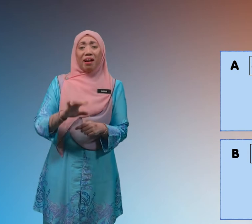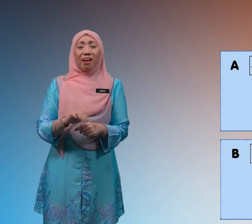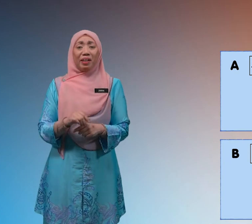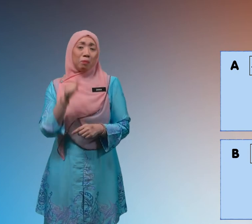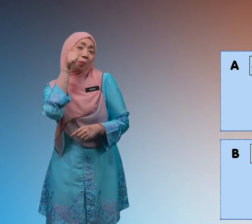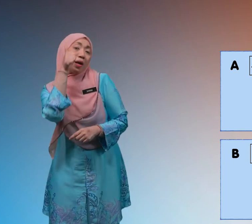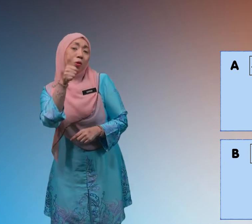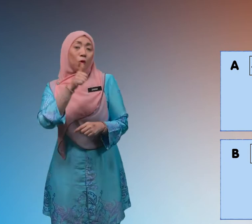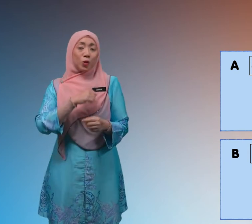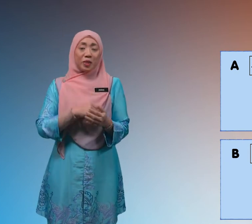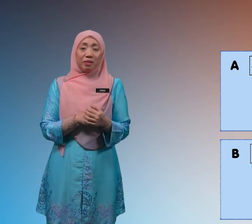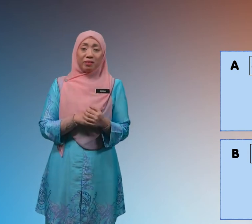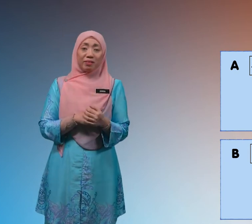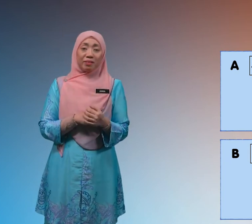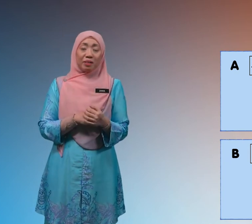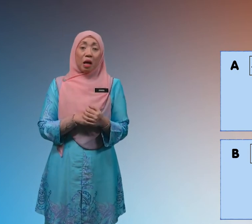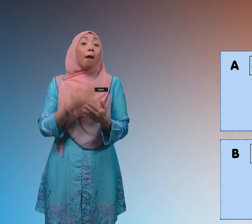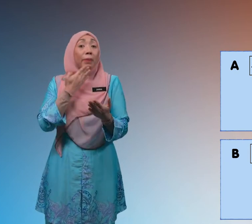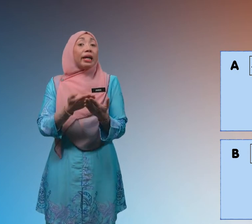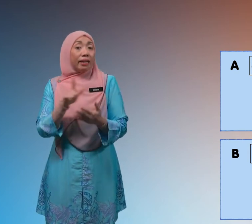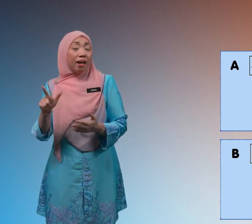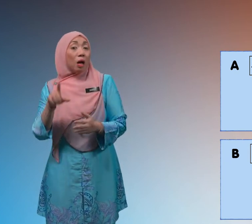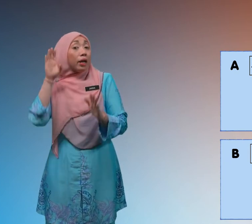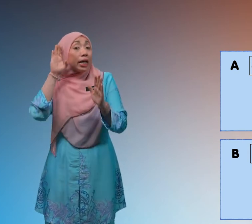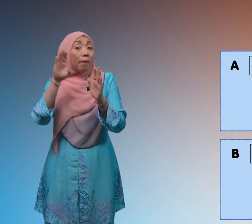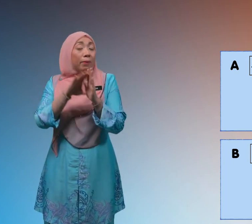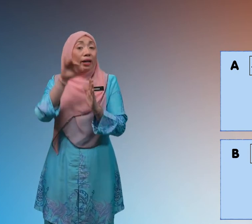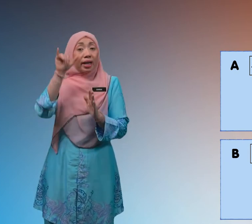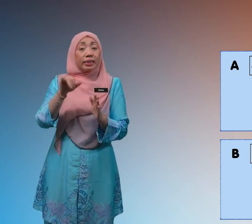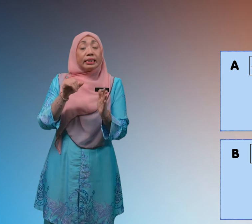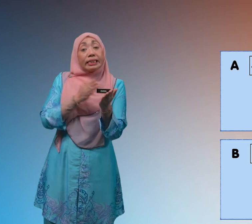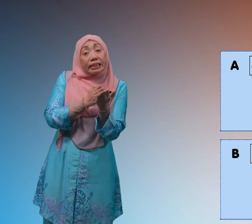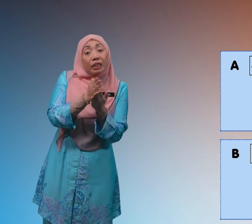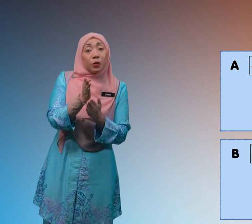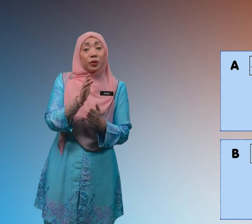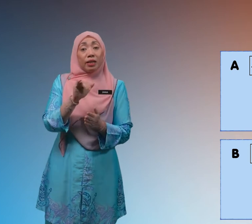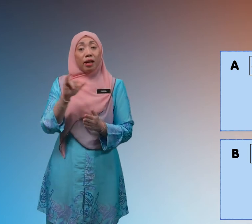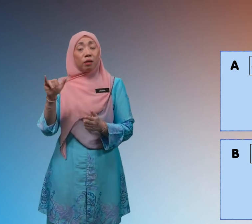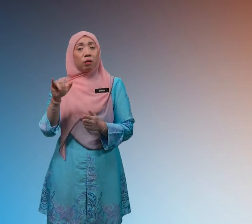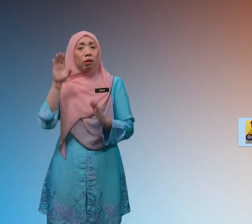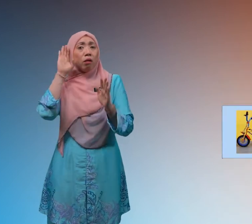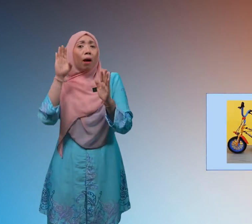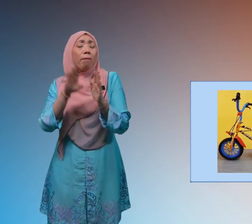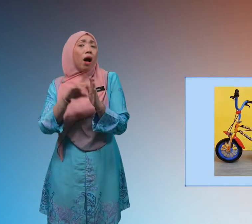Padai. Bagus. Baiklah, gambar yang seterusnya. Gambar